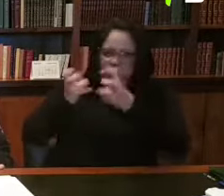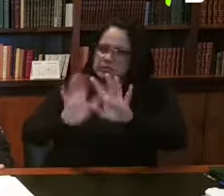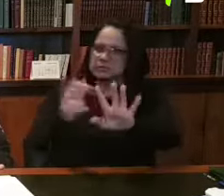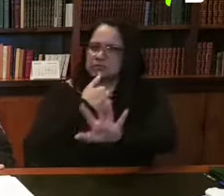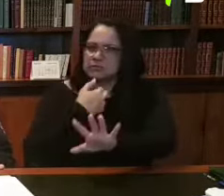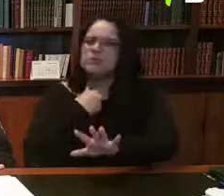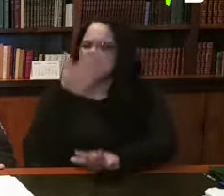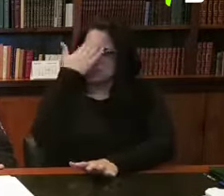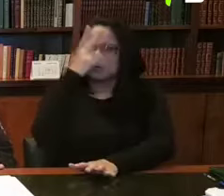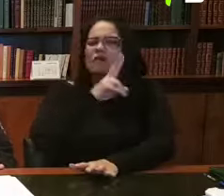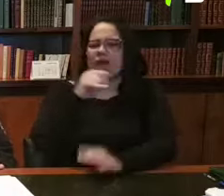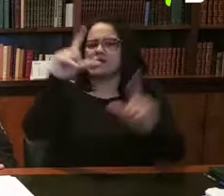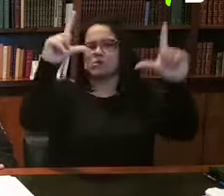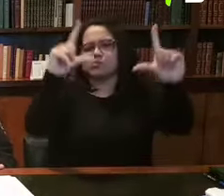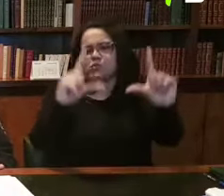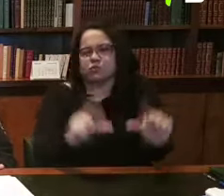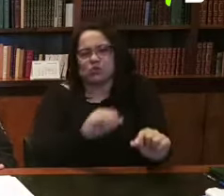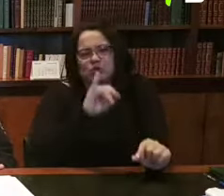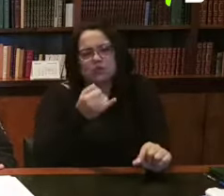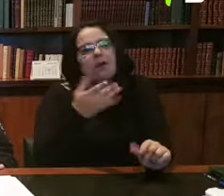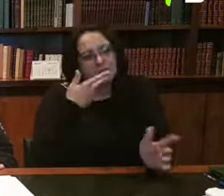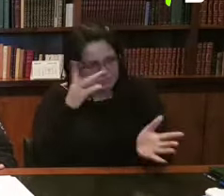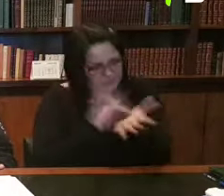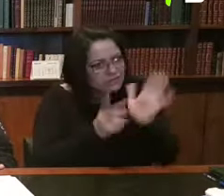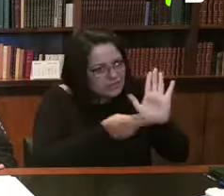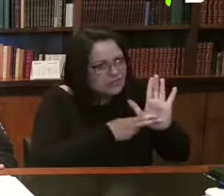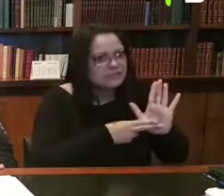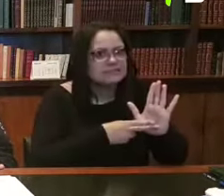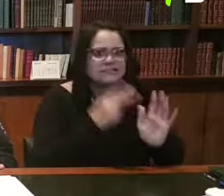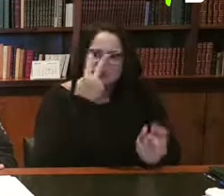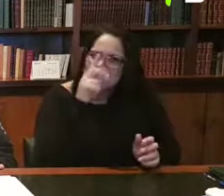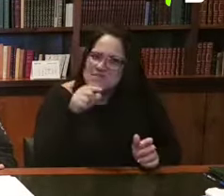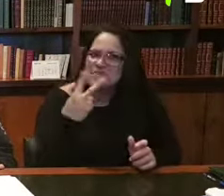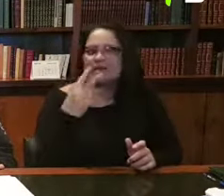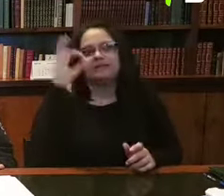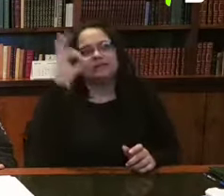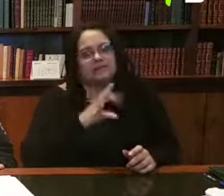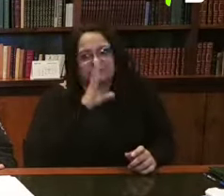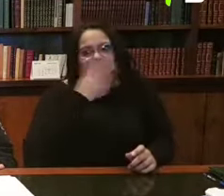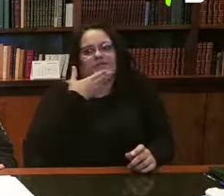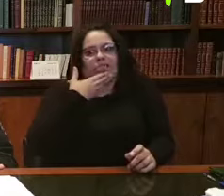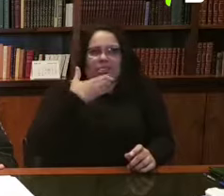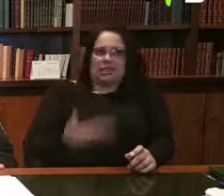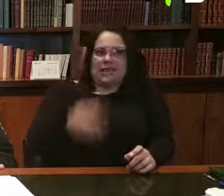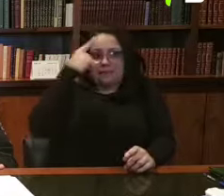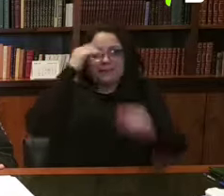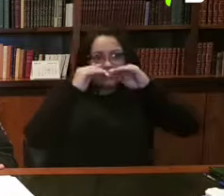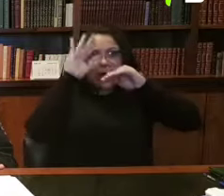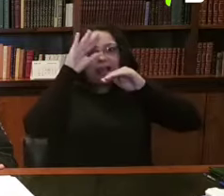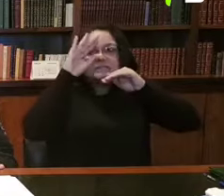sabemos nós vamos baixar os juros é mas realmente o trabalho tá indo a lenha até da nossa expectativa